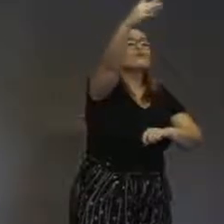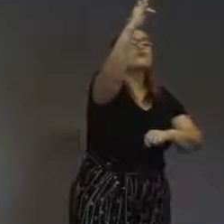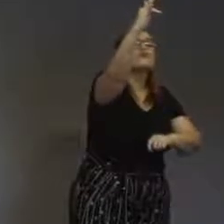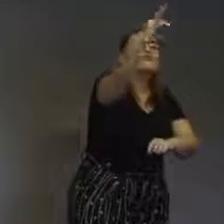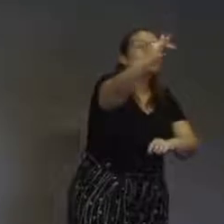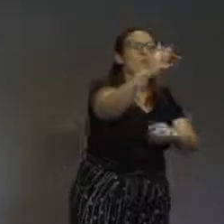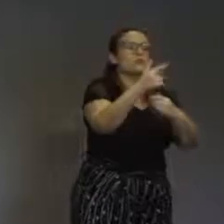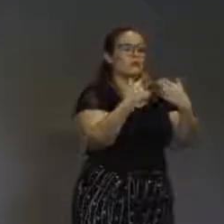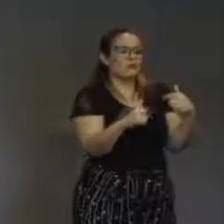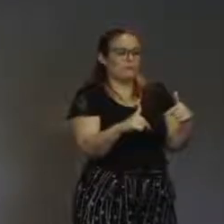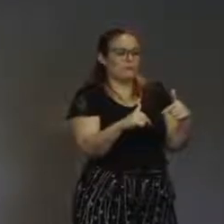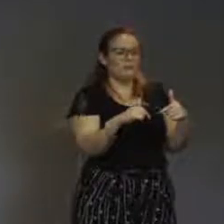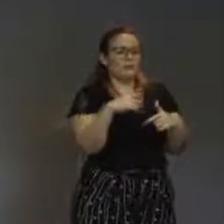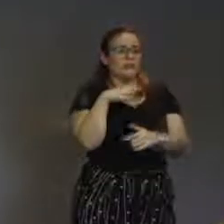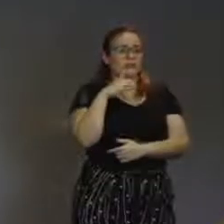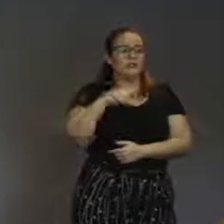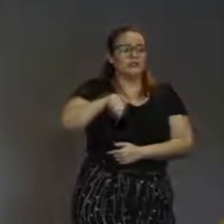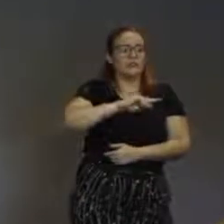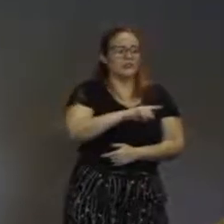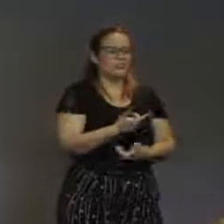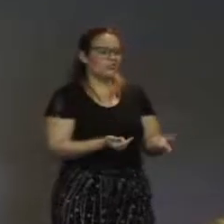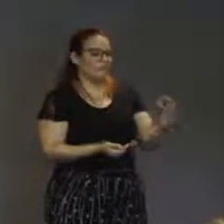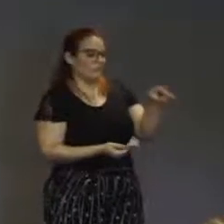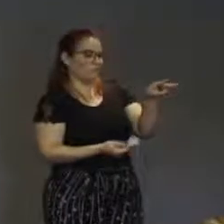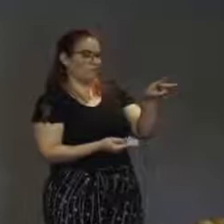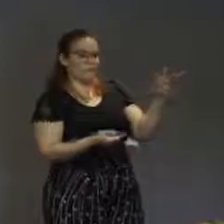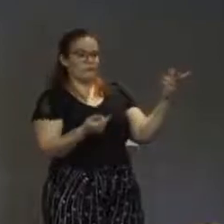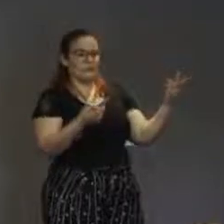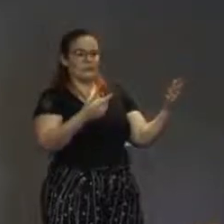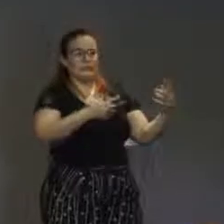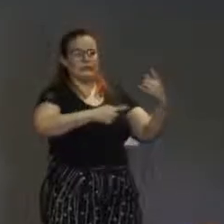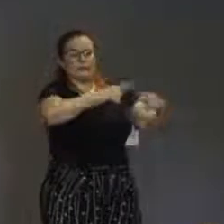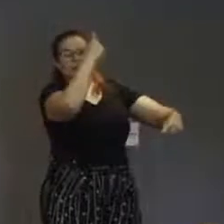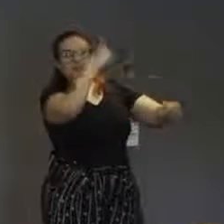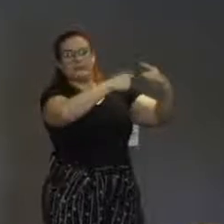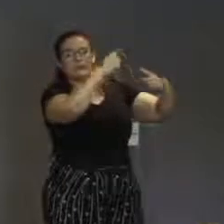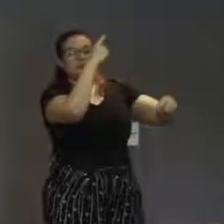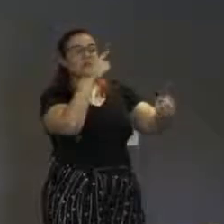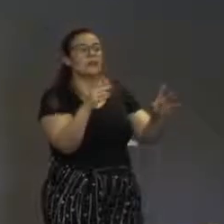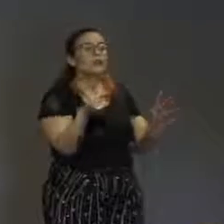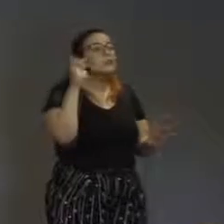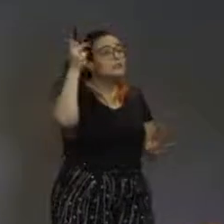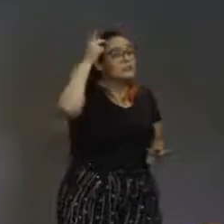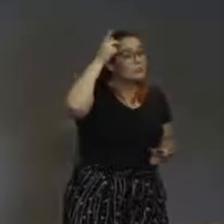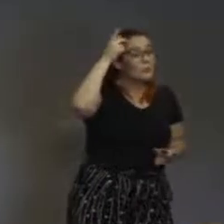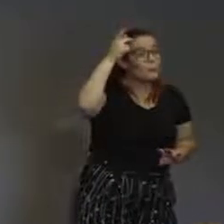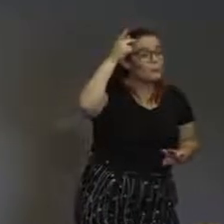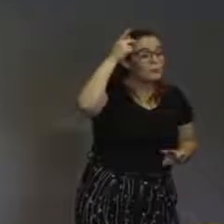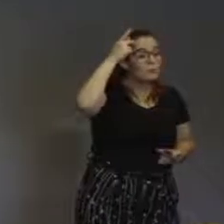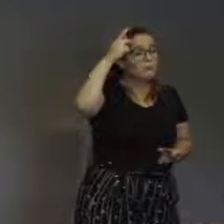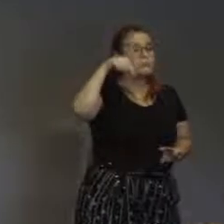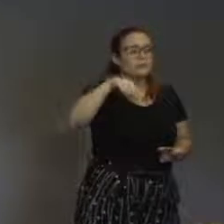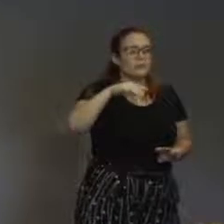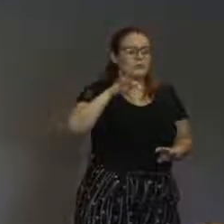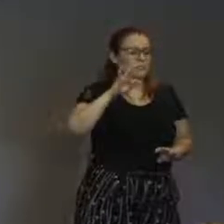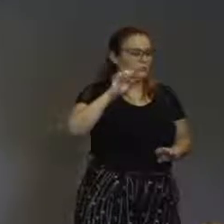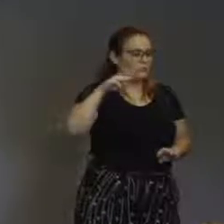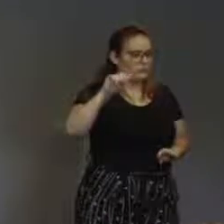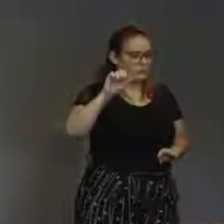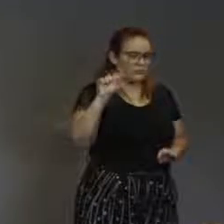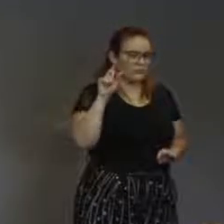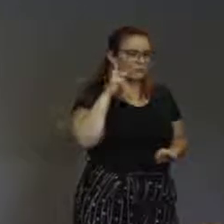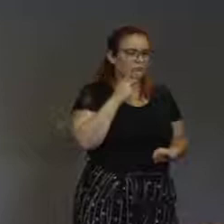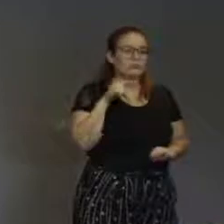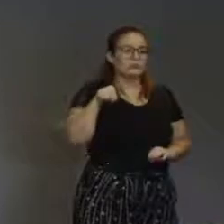cidade que vai quebrando muitas lógicas, inclusive, isso é lógico, é mundial, mas São Paulo, por antonomasia, traz muito disso. Então, o